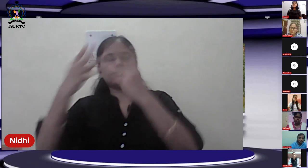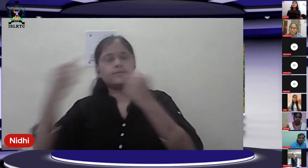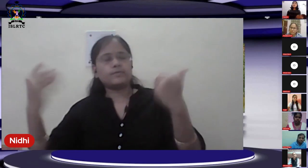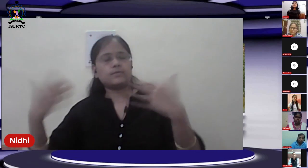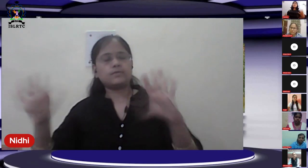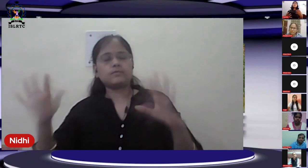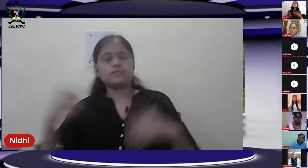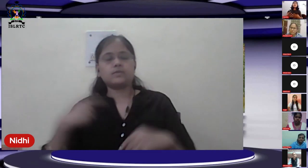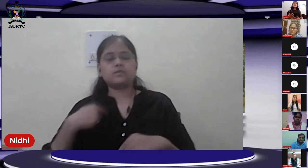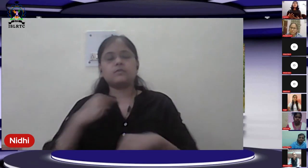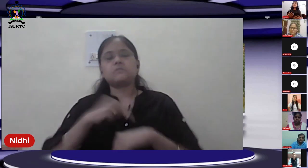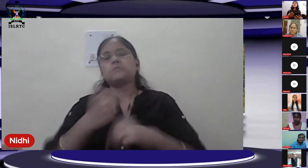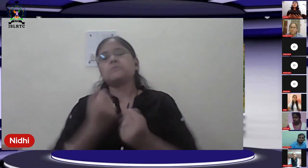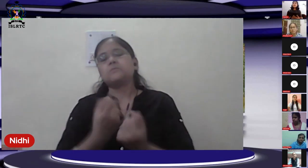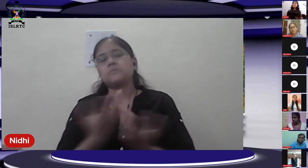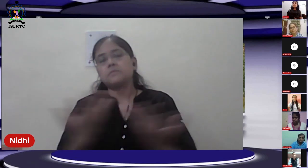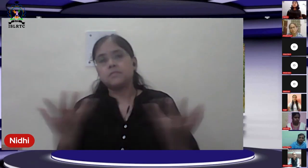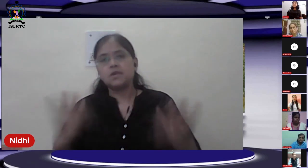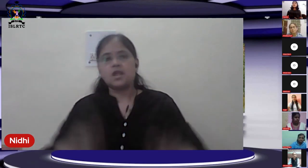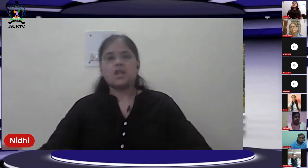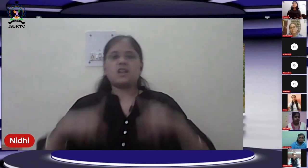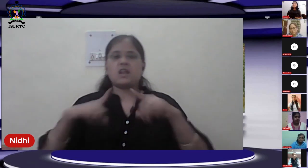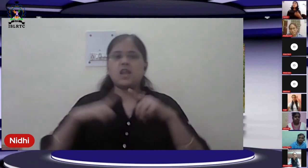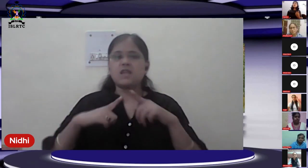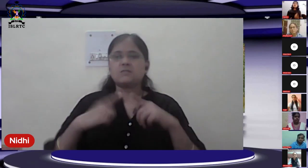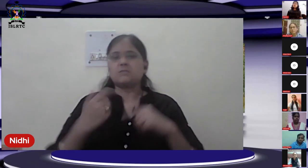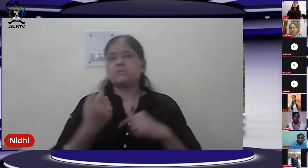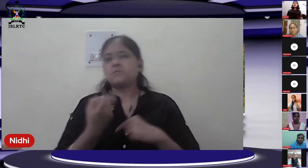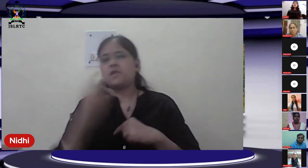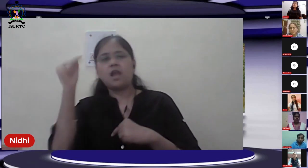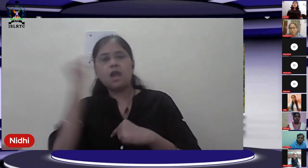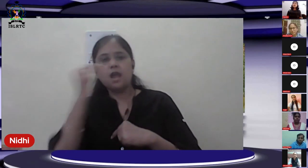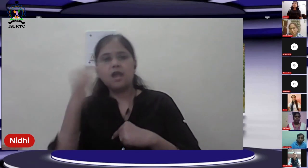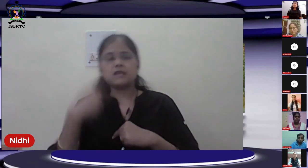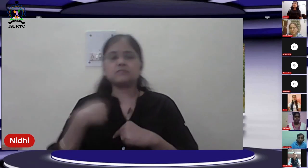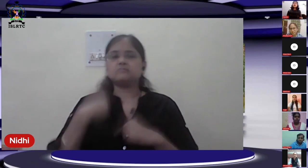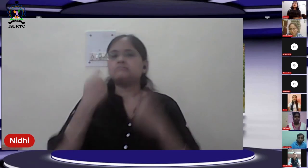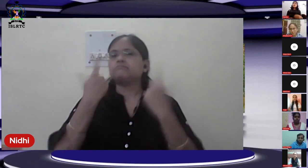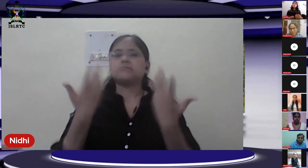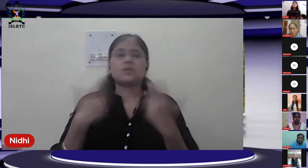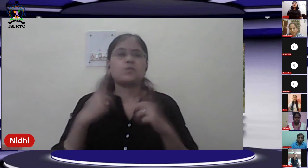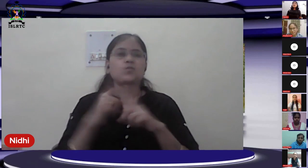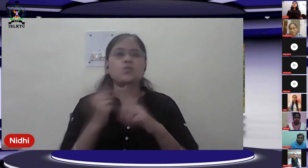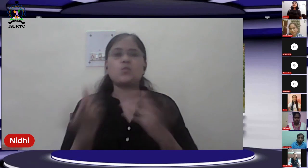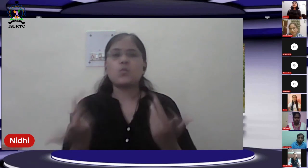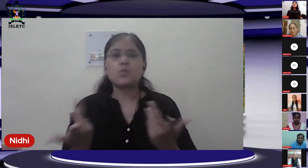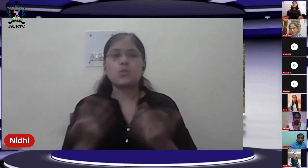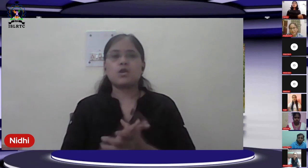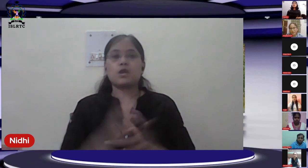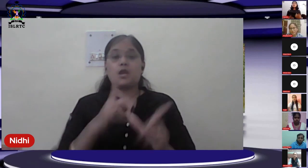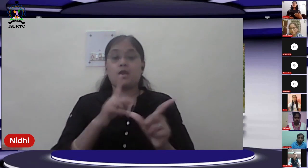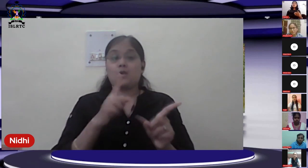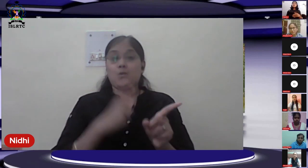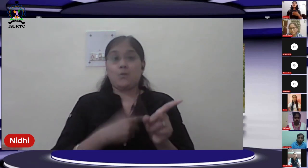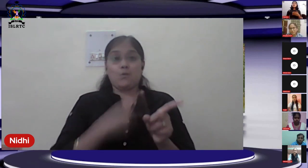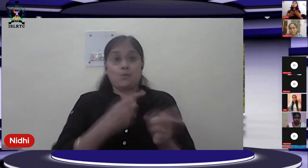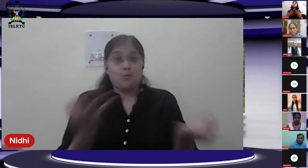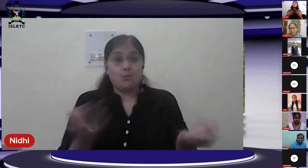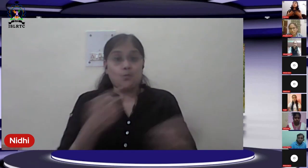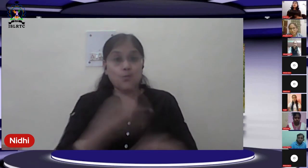हमारी लाइफ में बहुत ज्यादा नेगेटिविटी आ जाती है और हमें कुछ समझ नहीं आता हम क्या करें। योगा एक ऐसी चीज है जिसके थ्रू हम उस चीज को अपने दिमाग